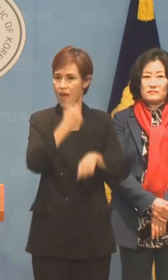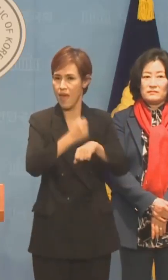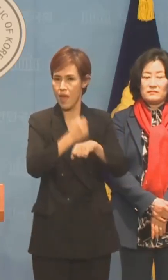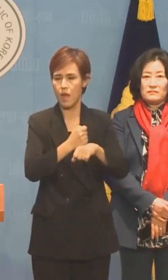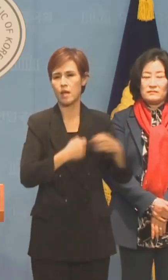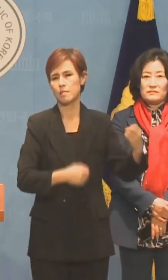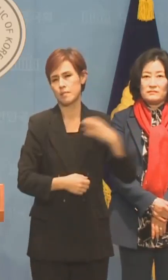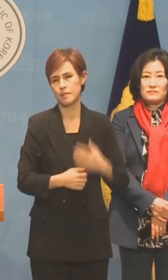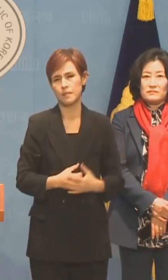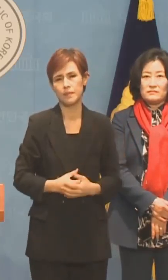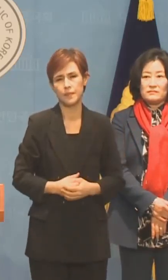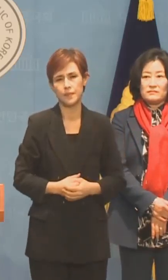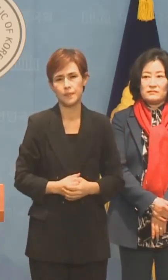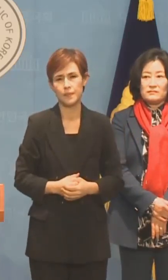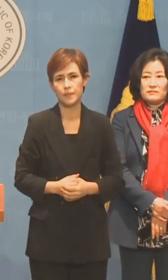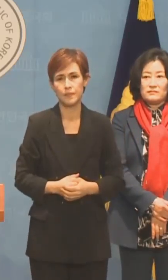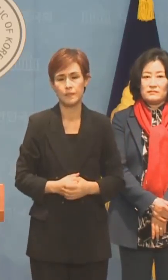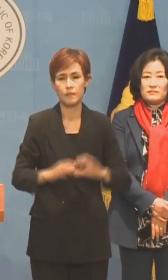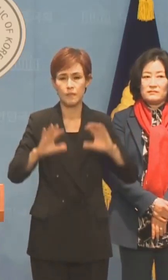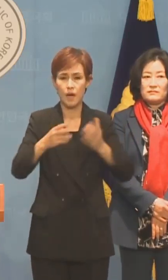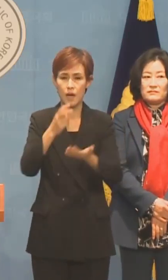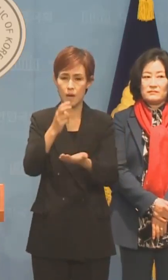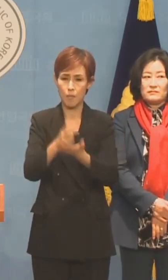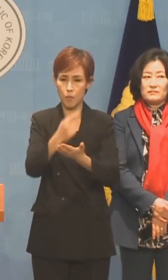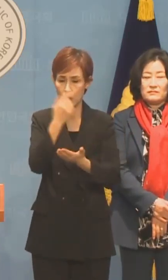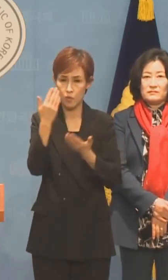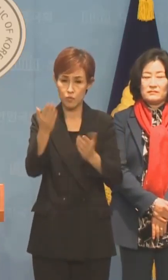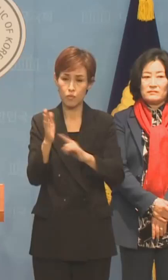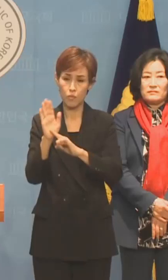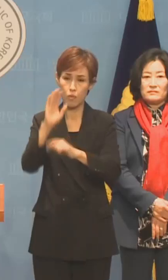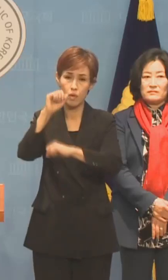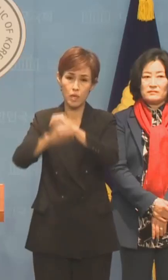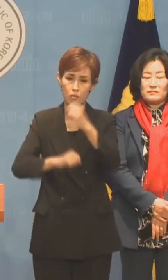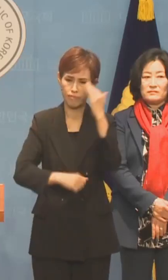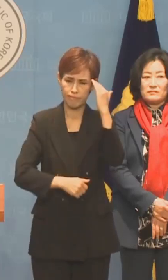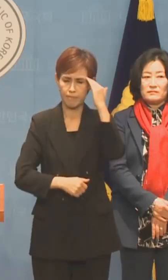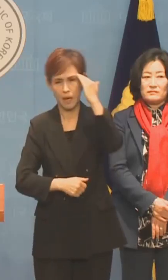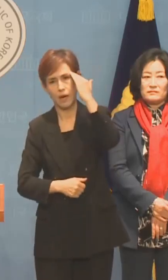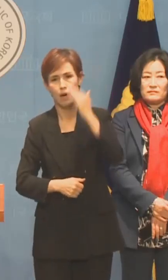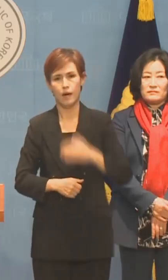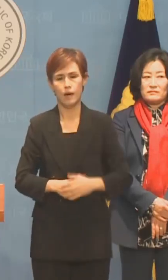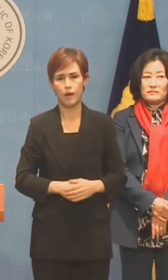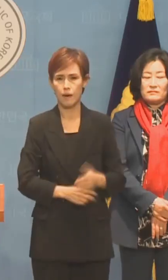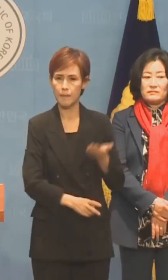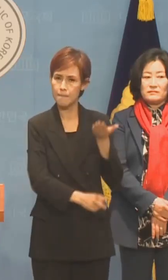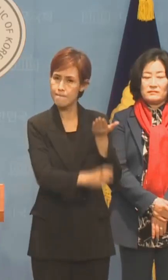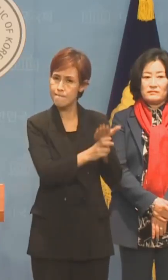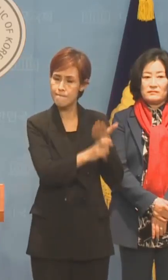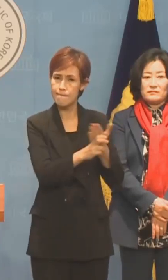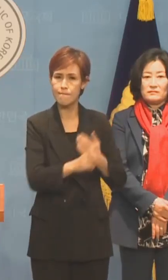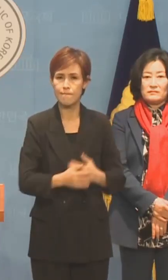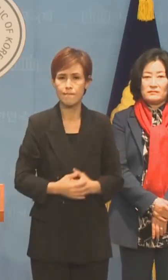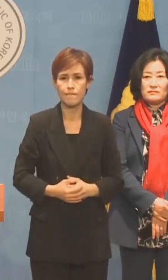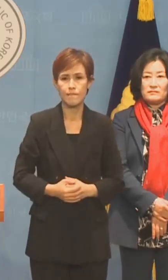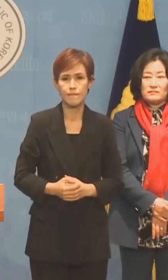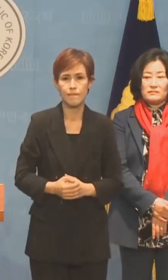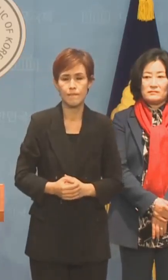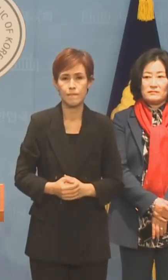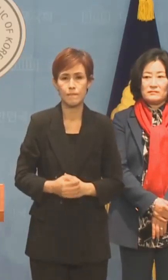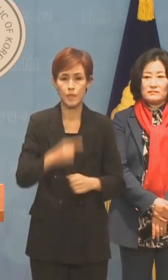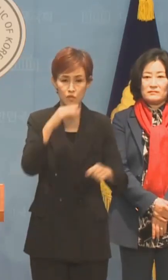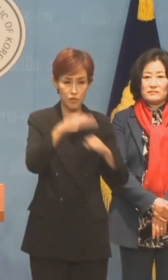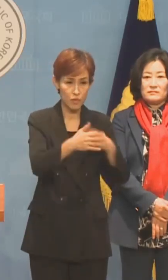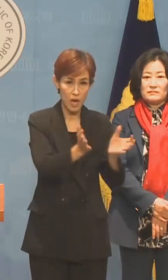놓고 있습니다. 우리 헌법이 보장하는 표현의 자유를 침해하는 반헌법적인 행태입니다.